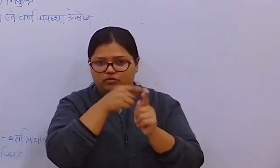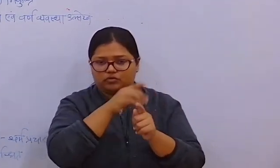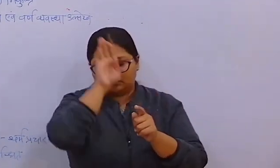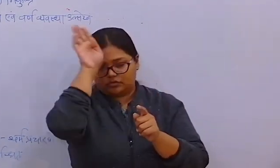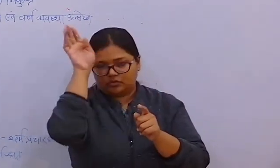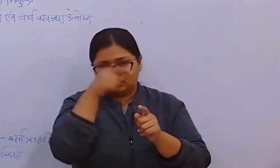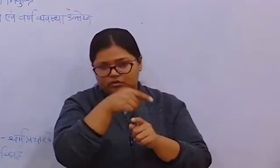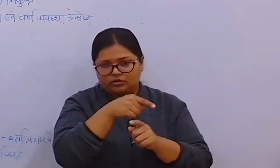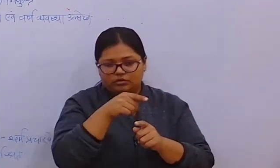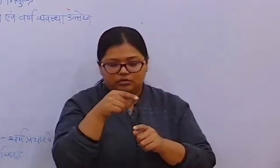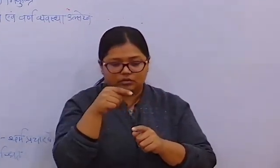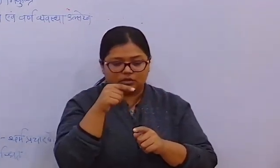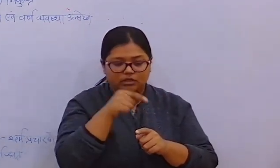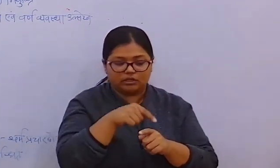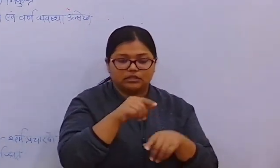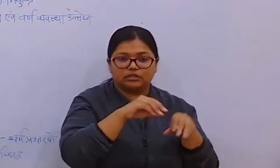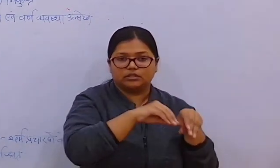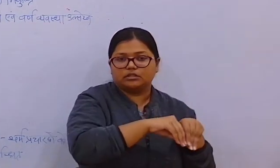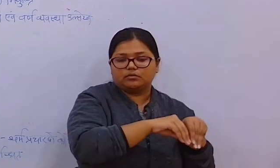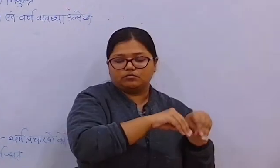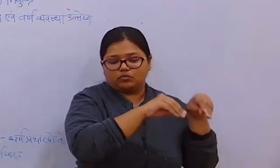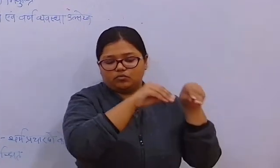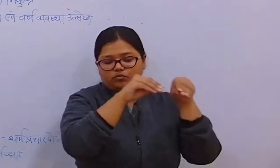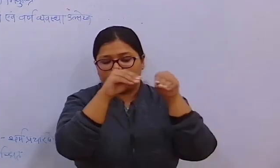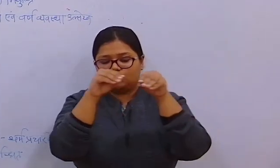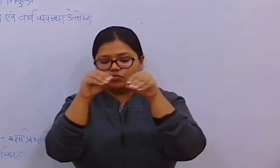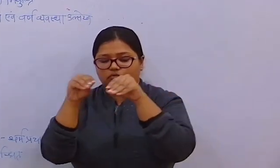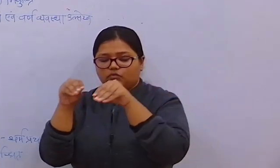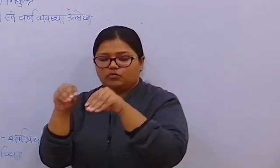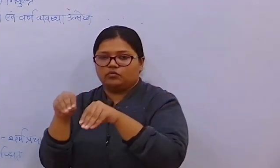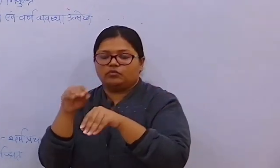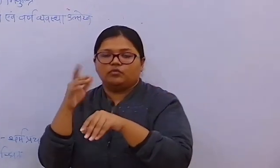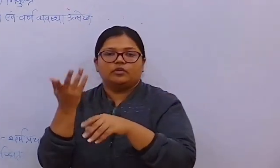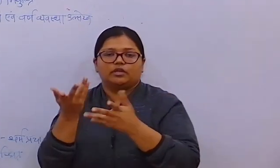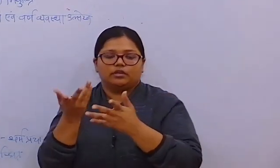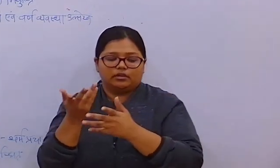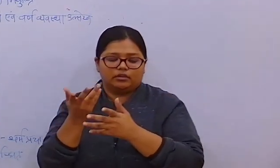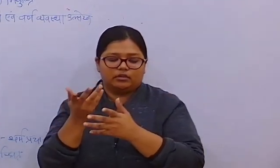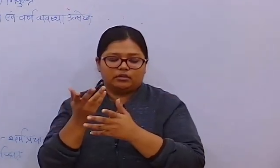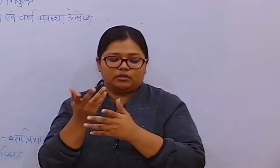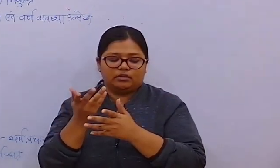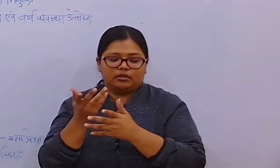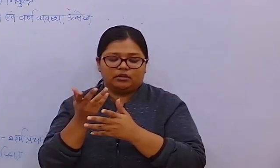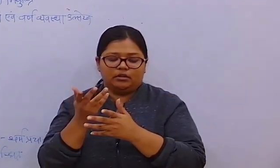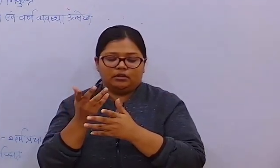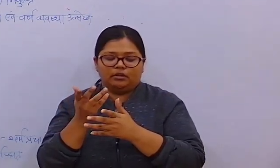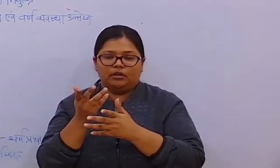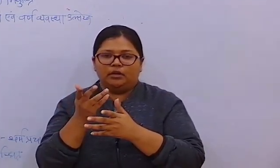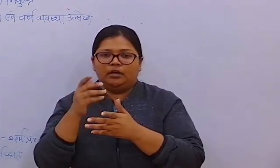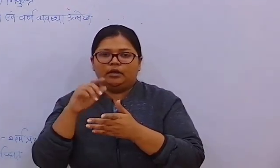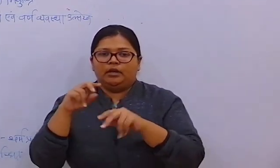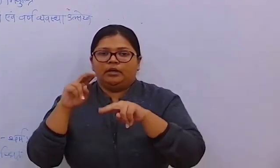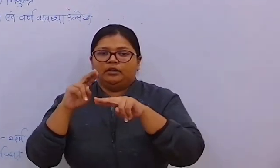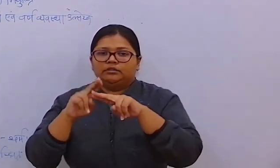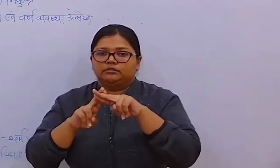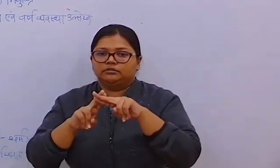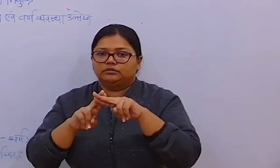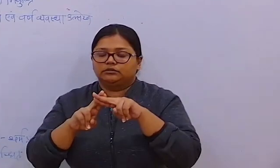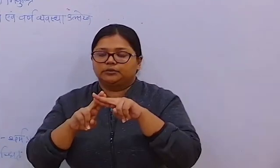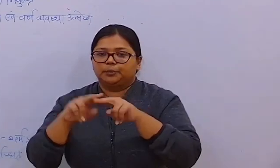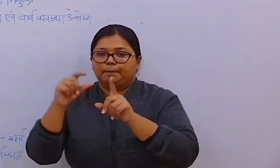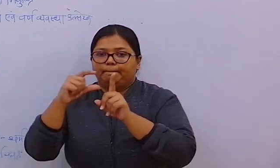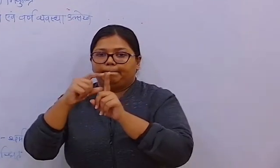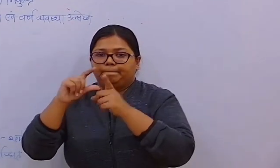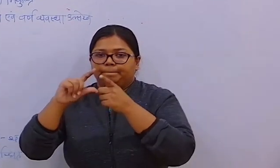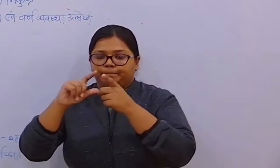जिसे फिरोज शाह तुगलक ने दिल्ली के किले में स्थापित करवाया। क्लियर है?